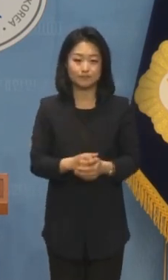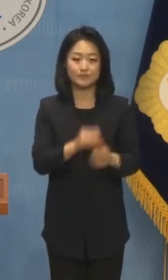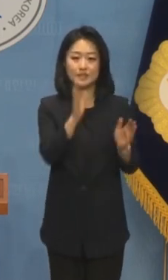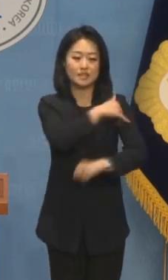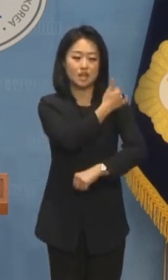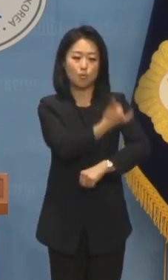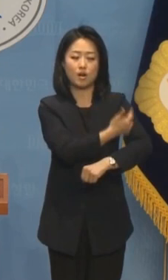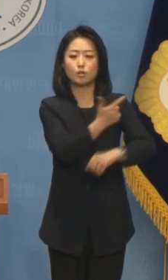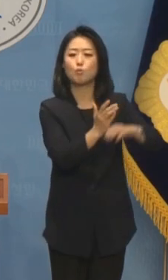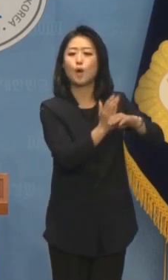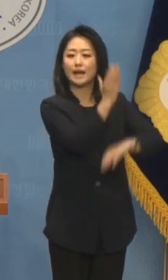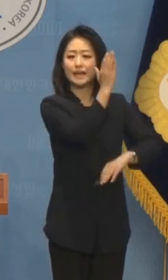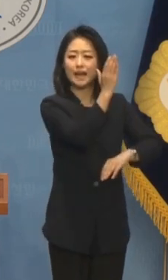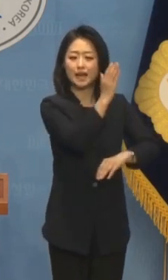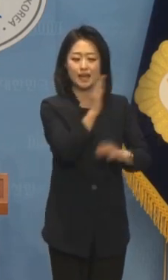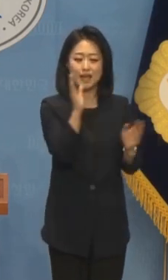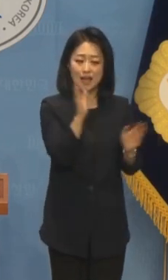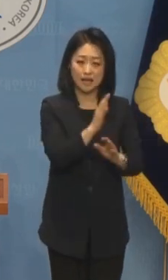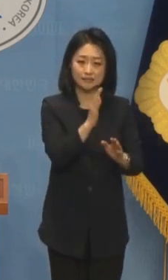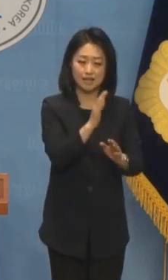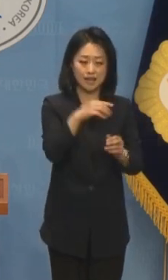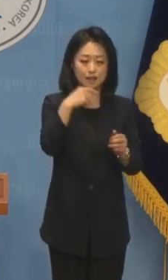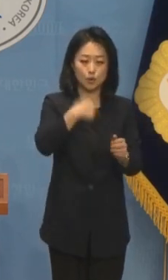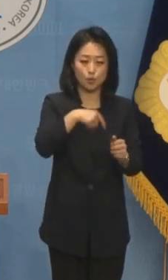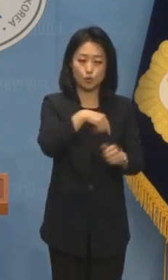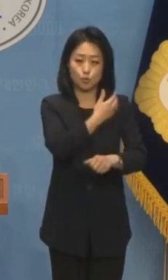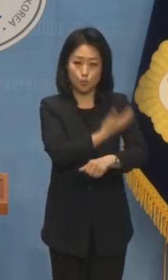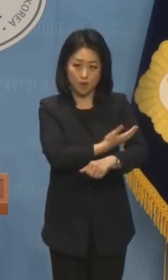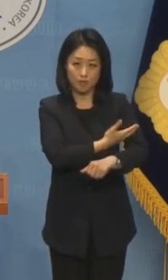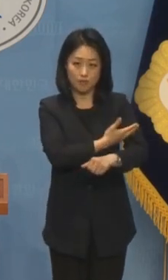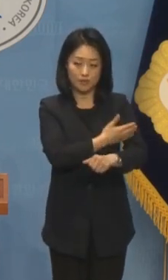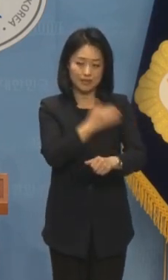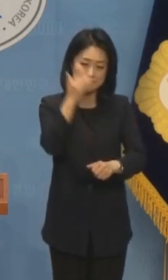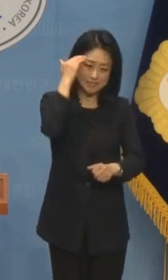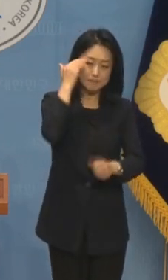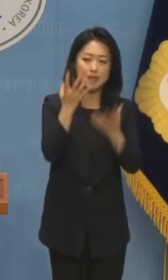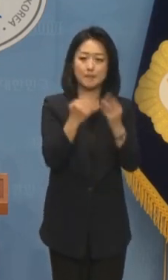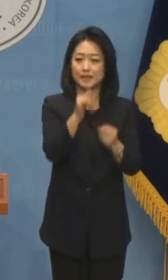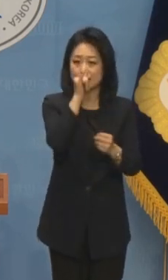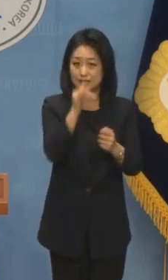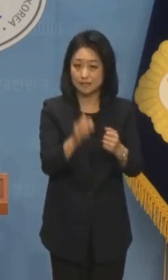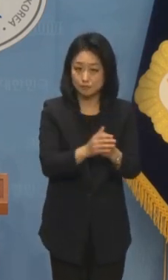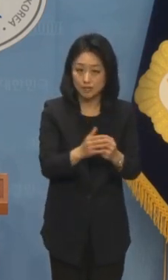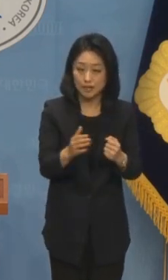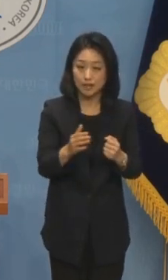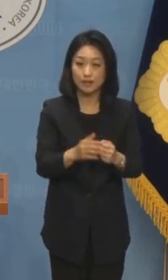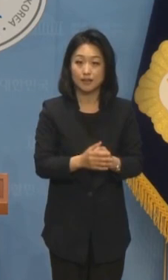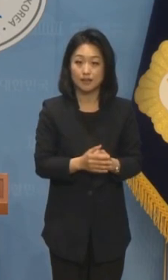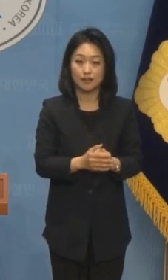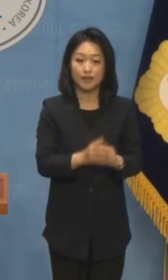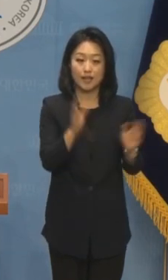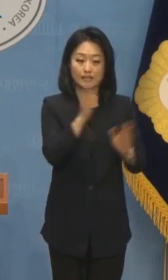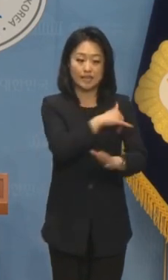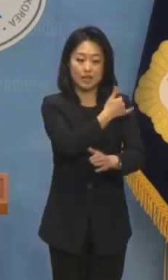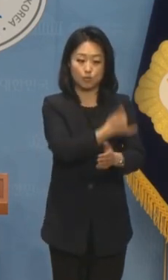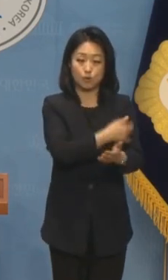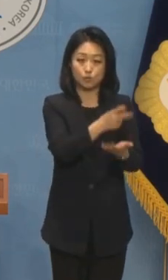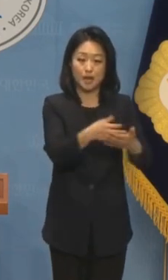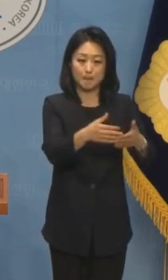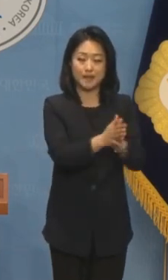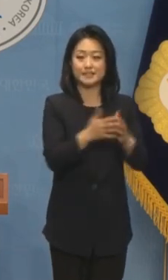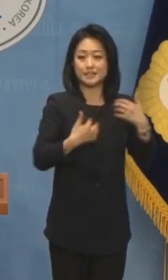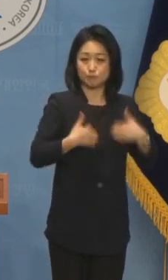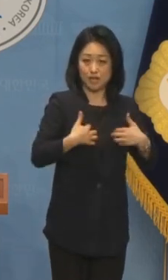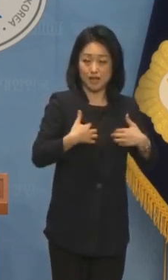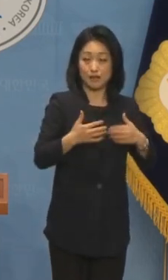권리 부각으로 많은 학생의 학습권 및 교권이 침해되었기에 이번 폐지를 반기고 있으며,